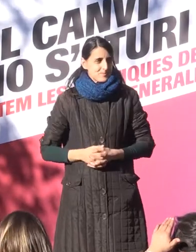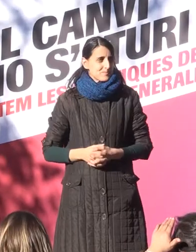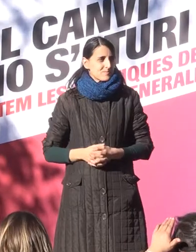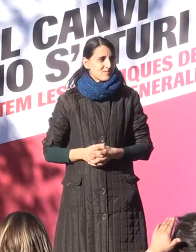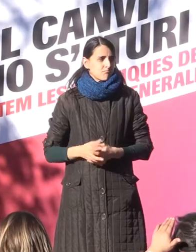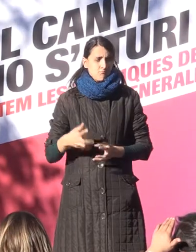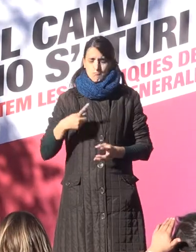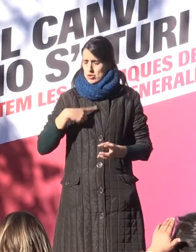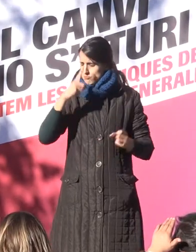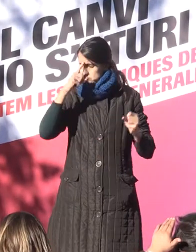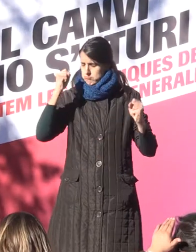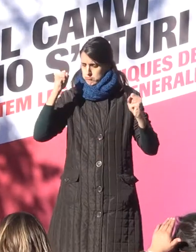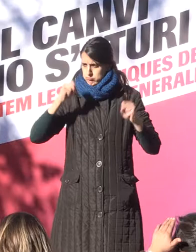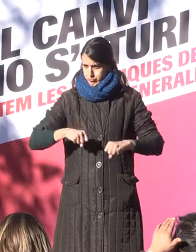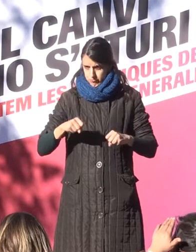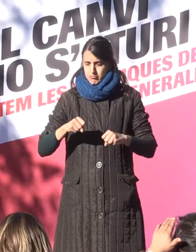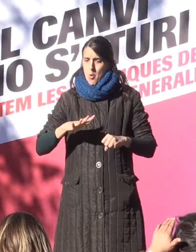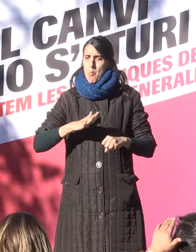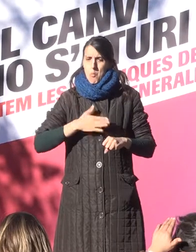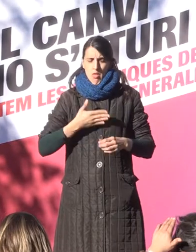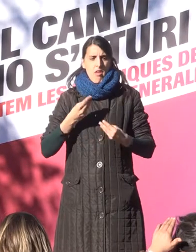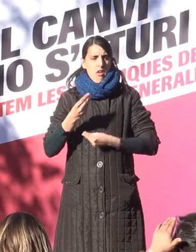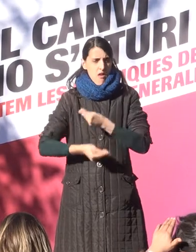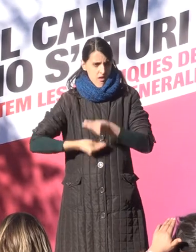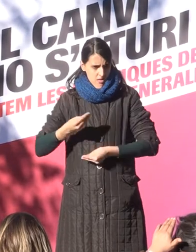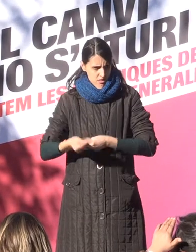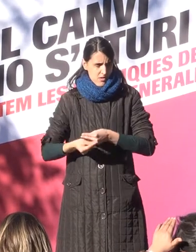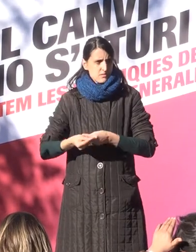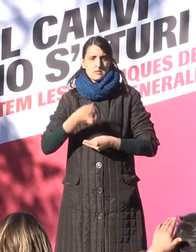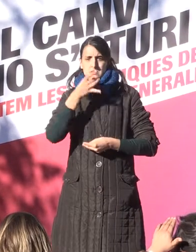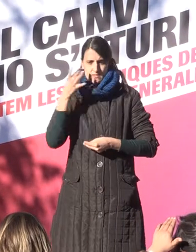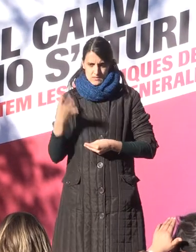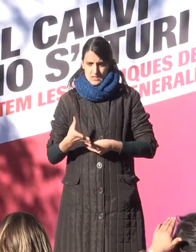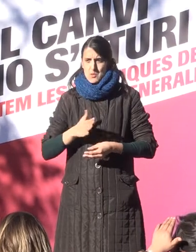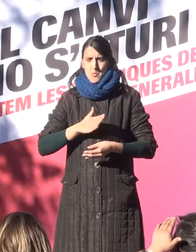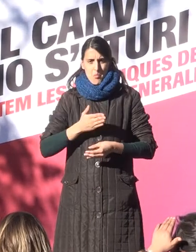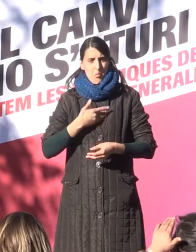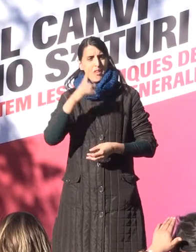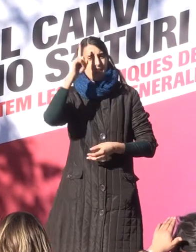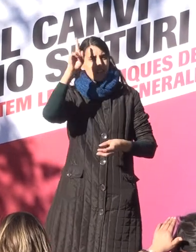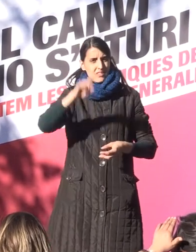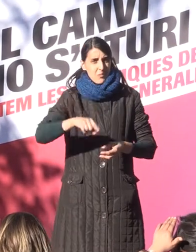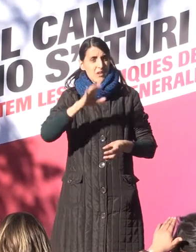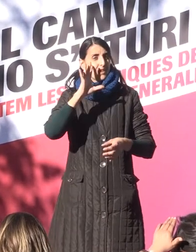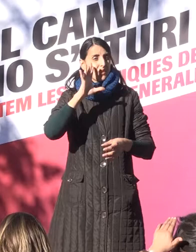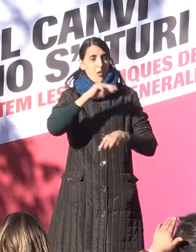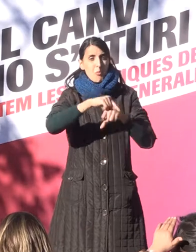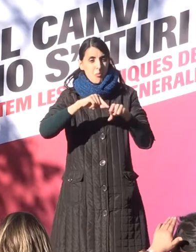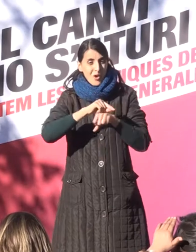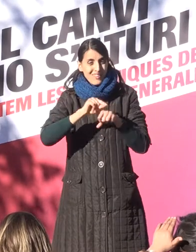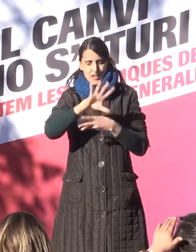convicción que se puede realizar y se pueden llevar a cabo también en las políticas que se llevan adelante desde los